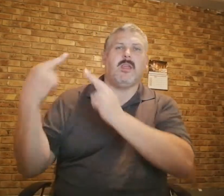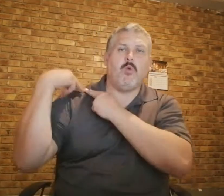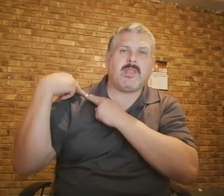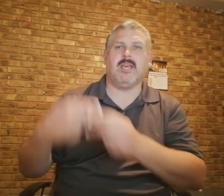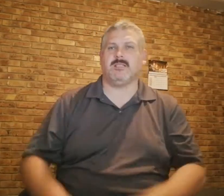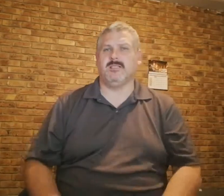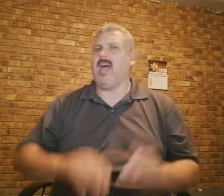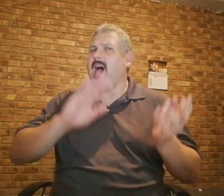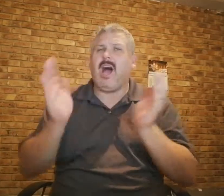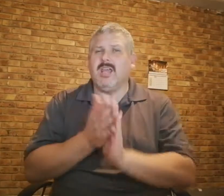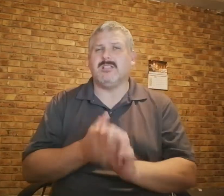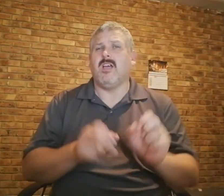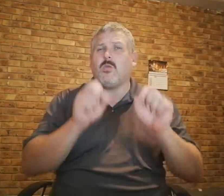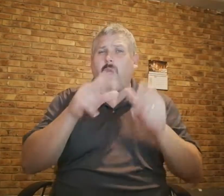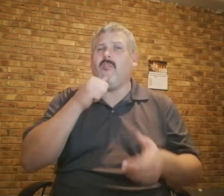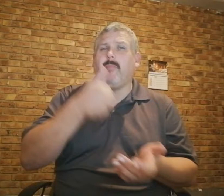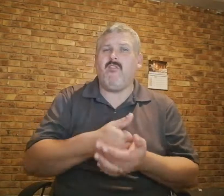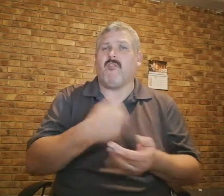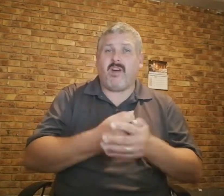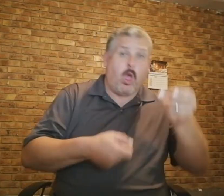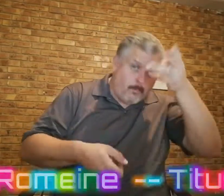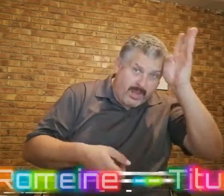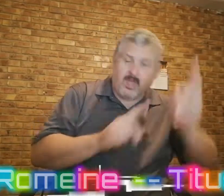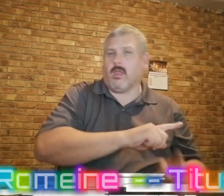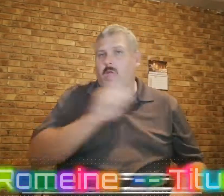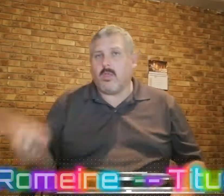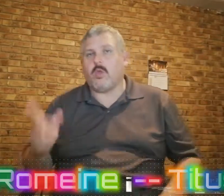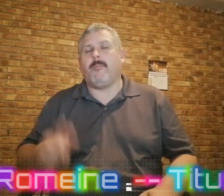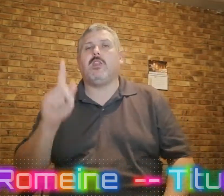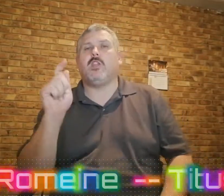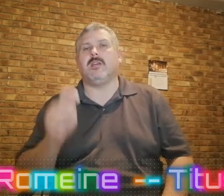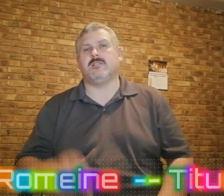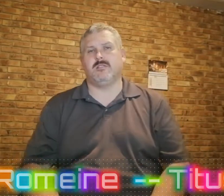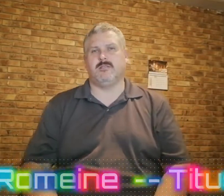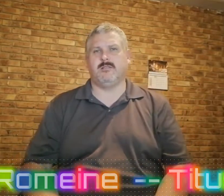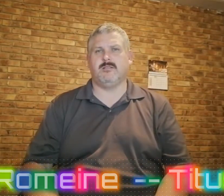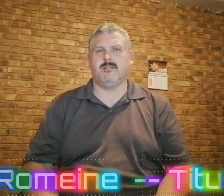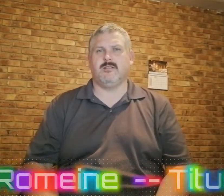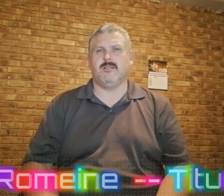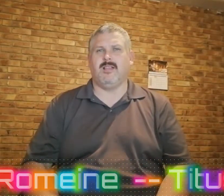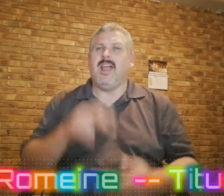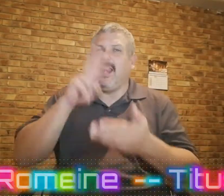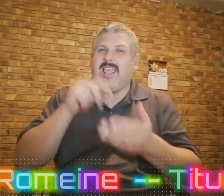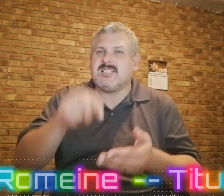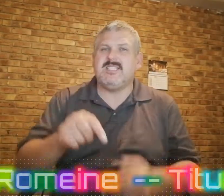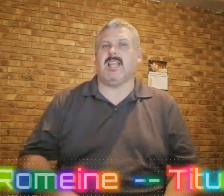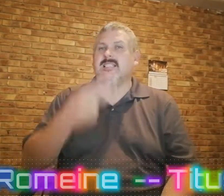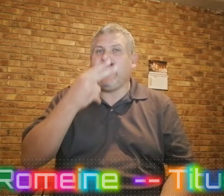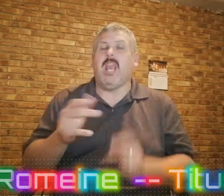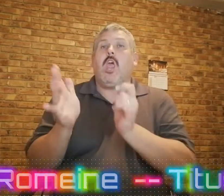Timotheus, alles, 12 Bijbel, van hy myne, tot by Titus. Lees dit, sien,